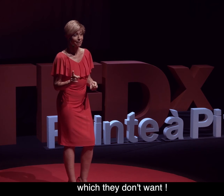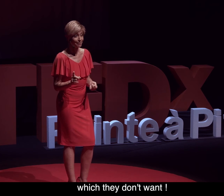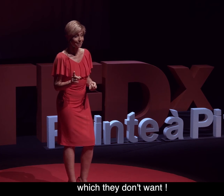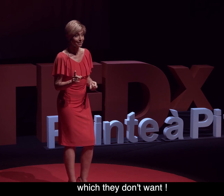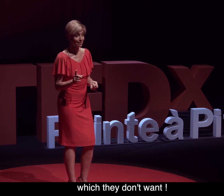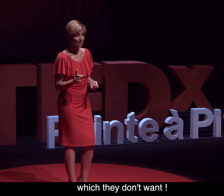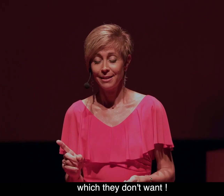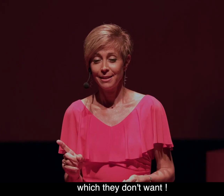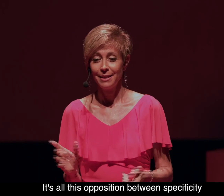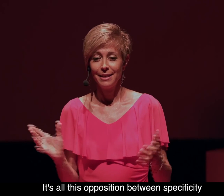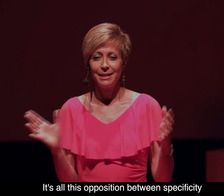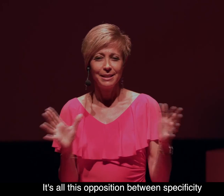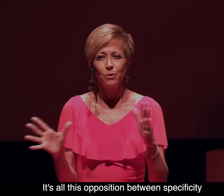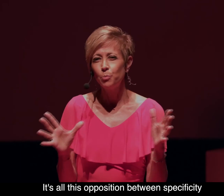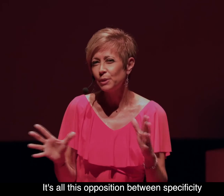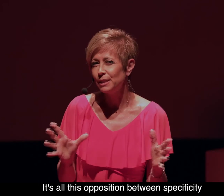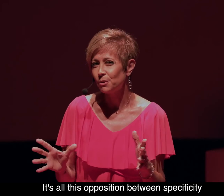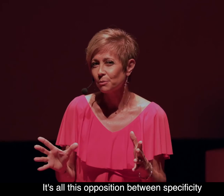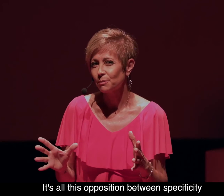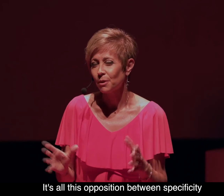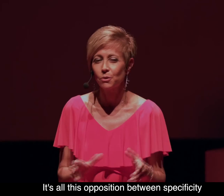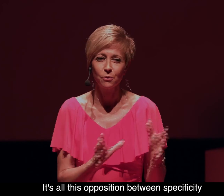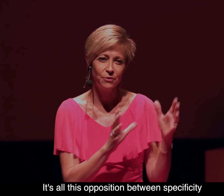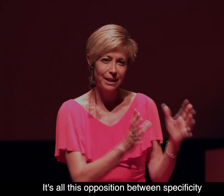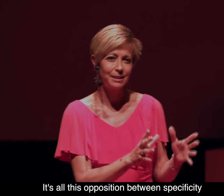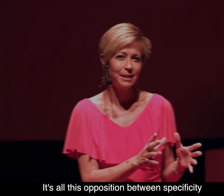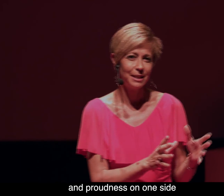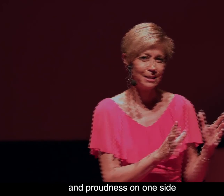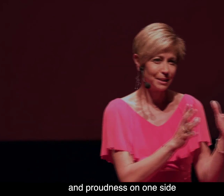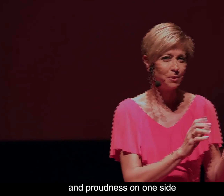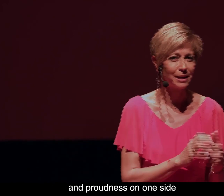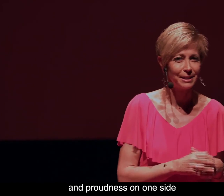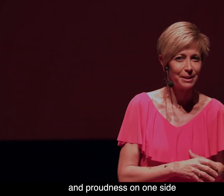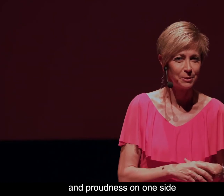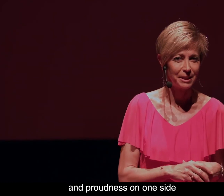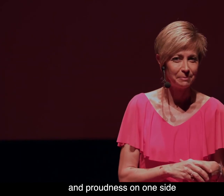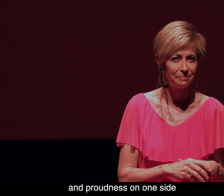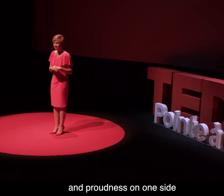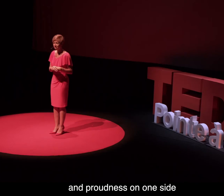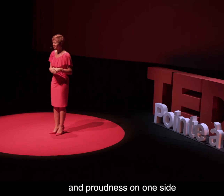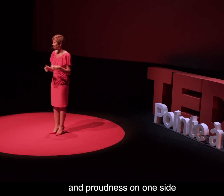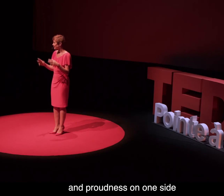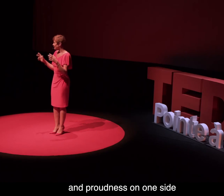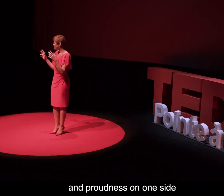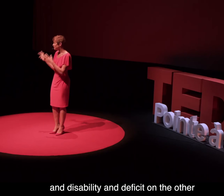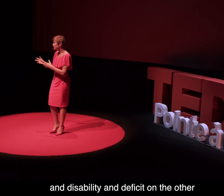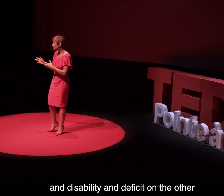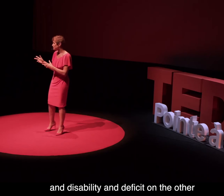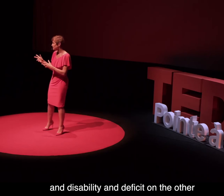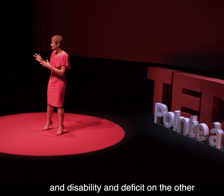avoir. Et c'est cette opposition entre fierté et singularité d'un côté et déficience